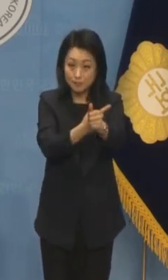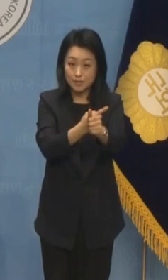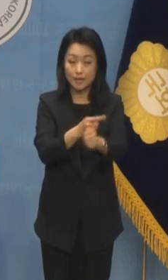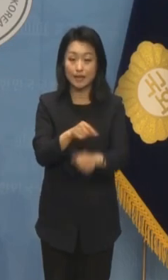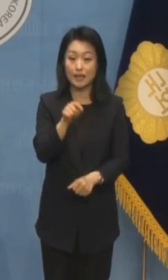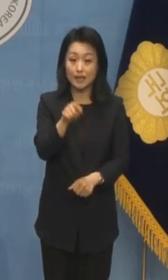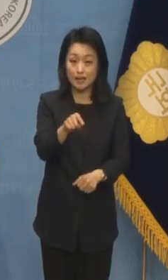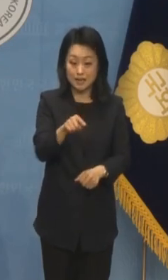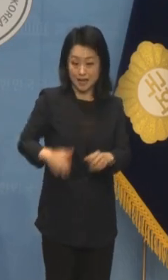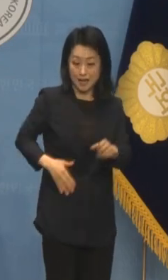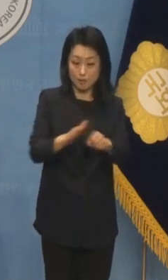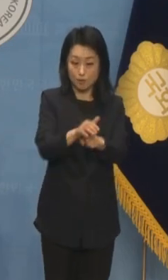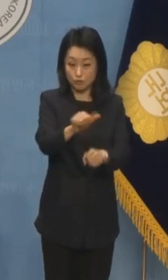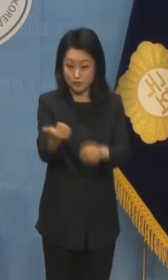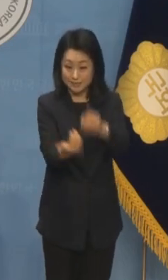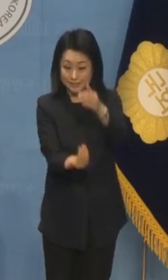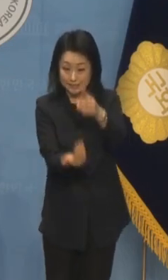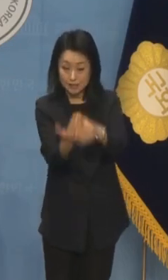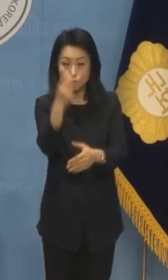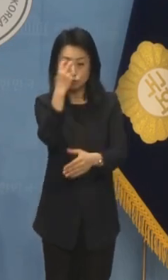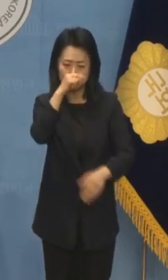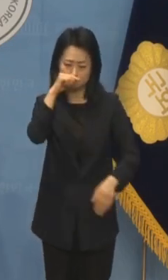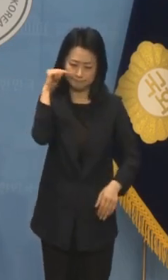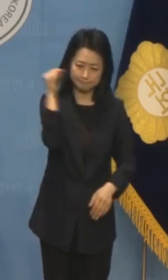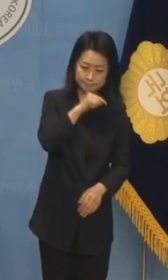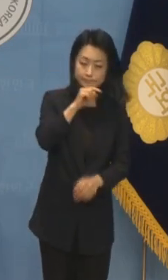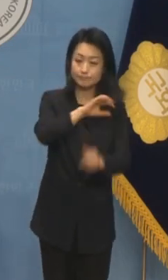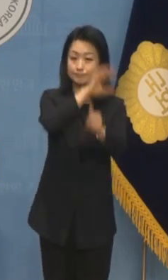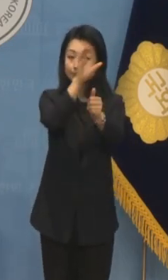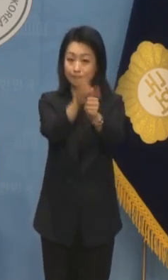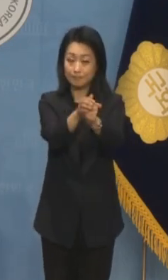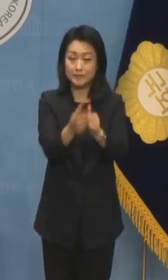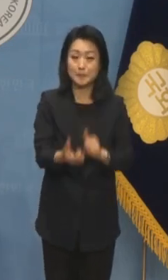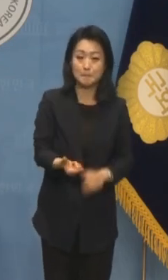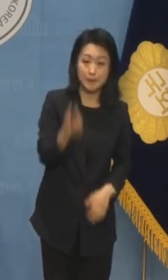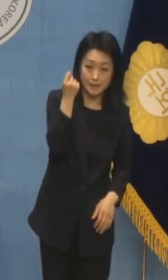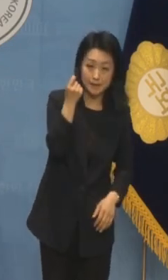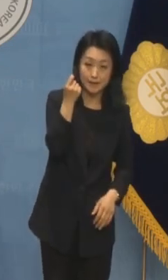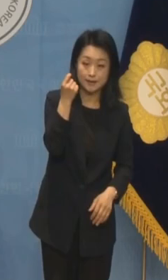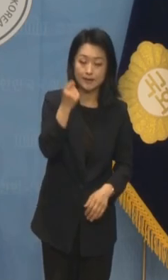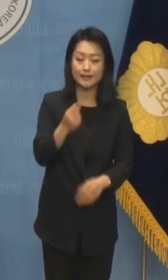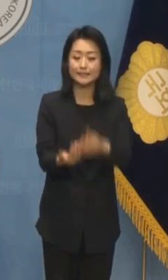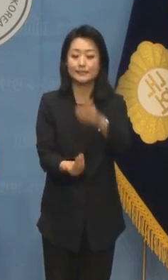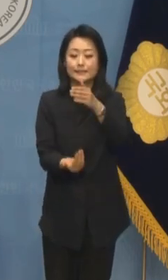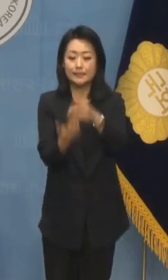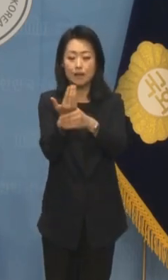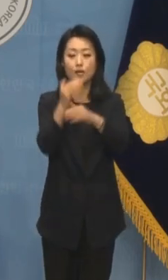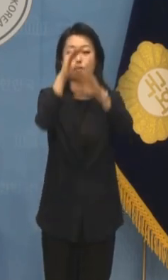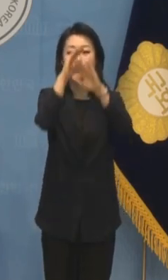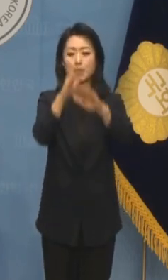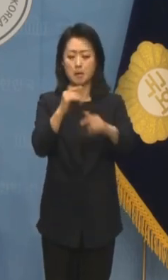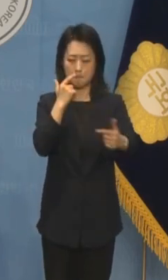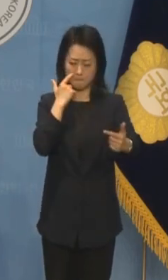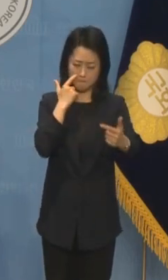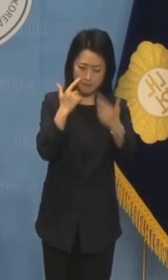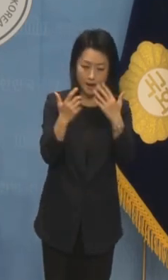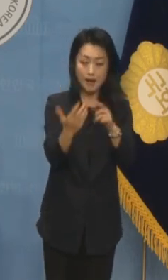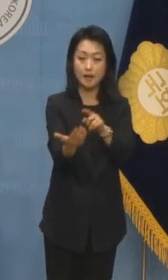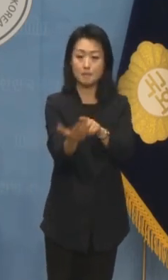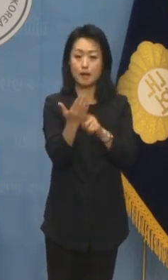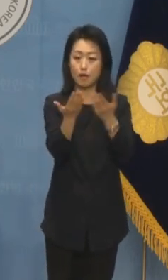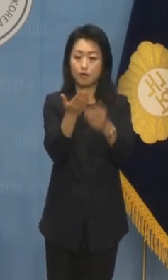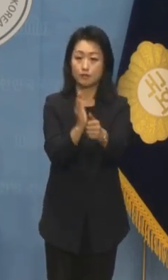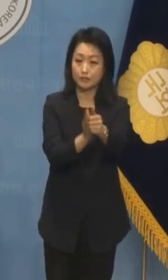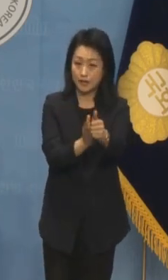사건에 대한 신속하고 엄정한 수사를 통해 빠른 시일 내에 사건의 진상을 명명백백히